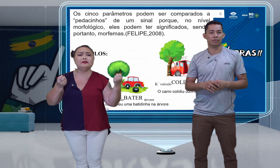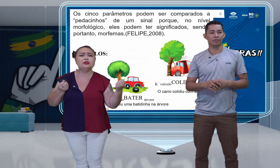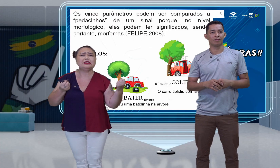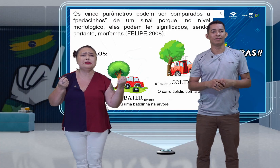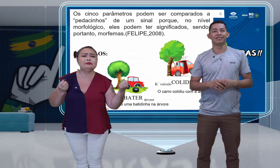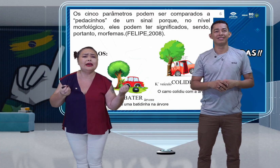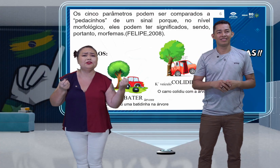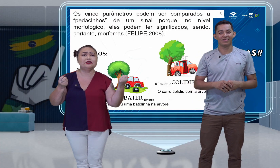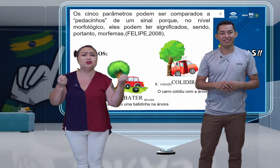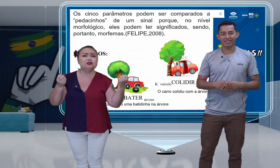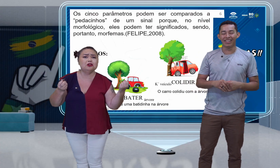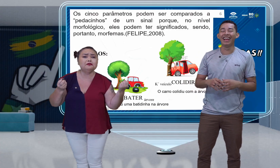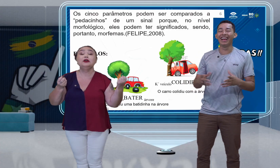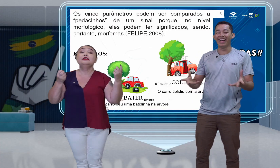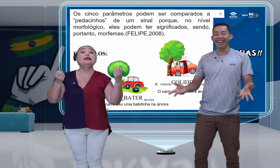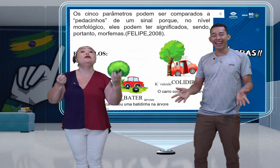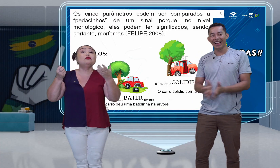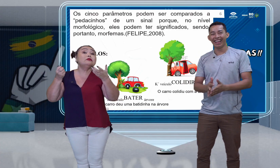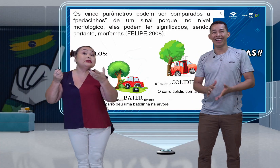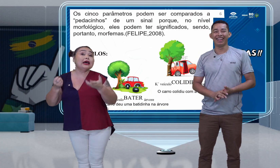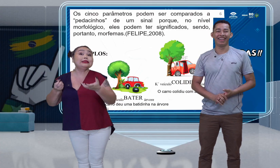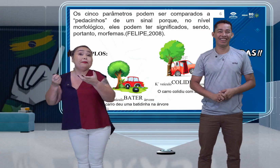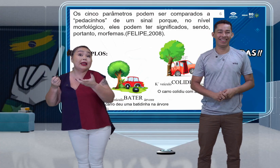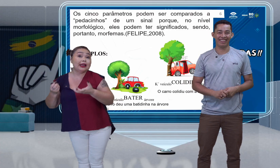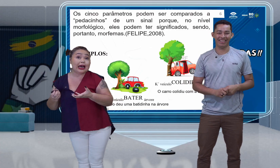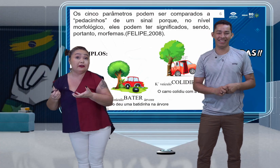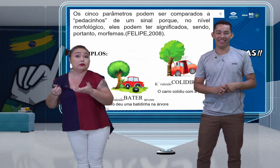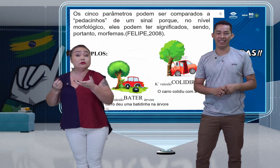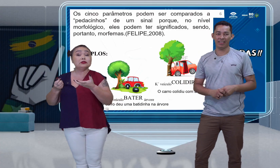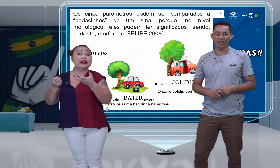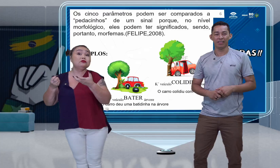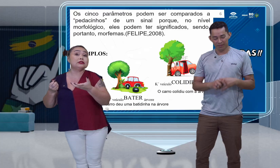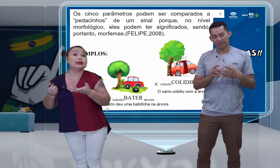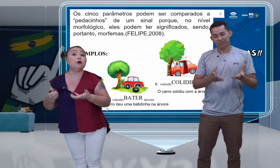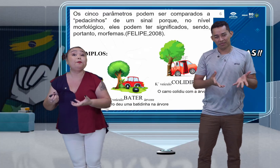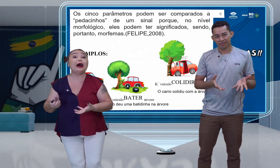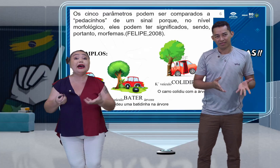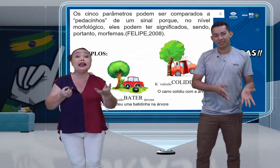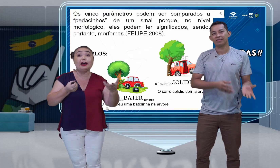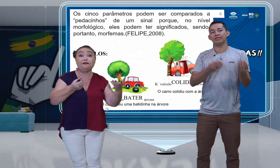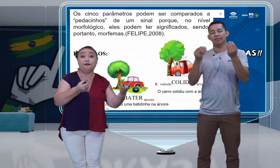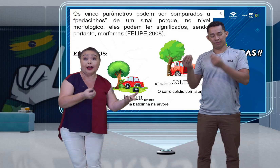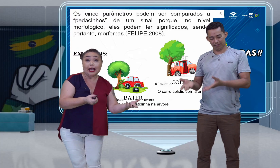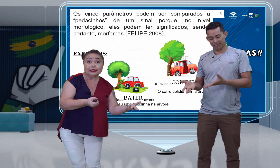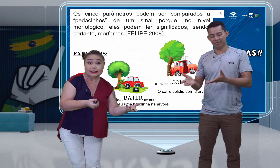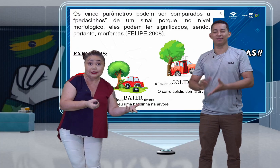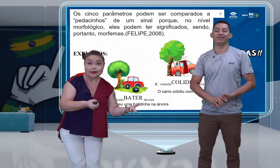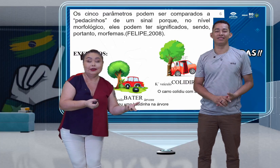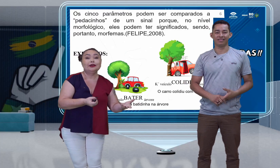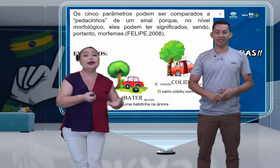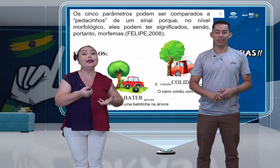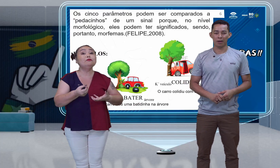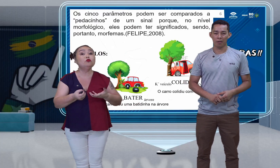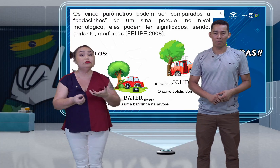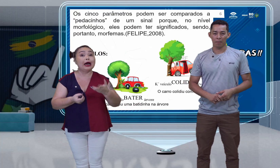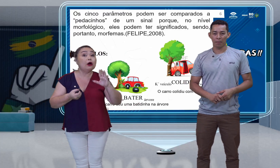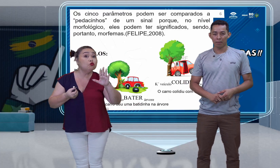professora, sintática de novo. Não, quando sai da palavra, quando sai do sinal para a frase, ele muda.